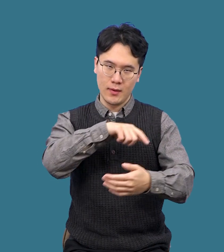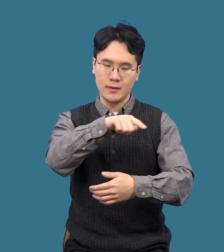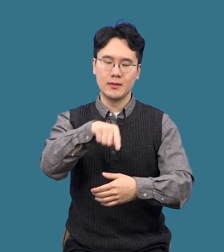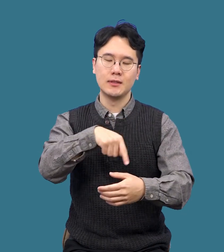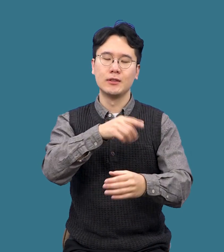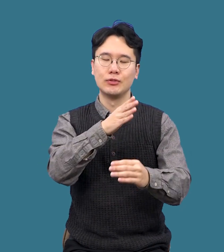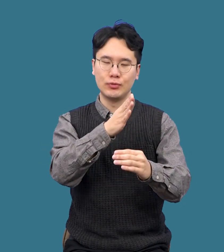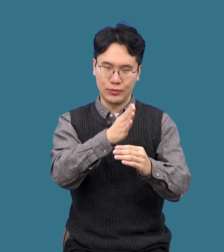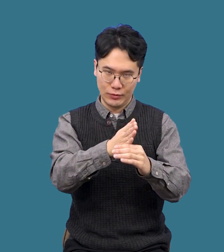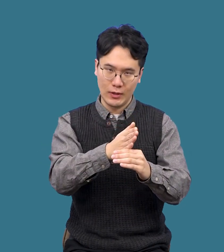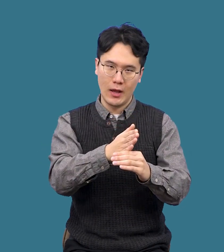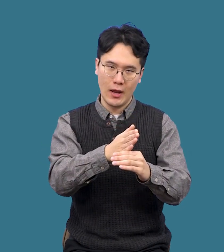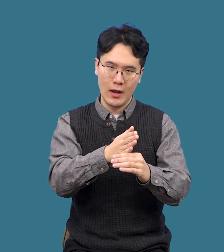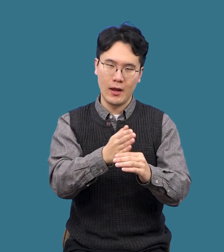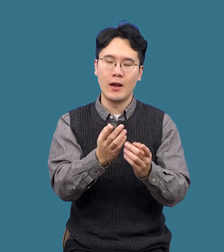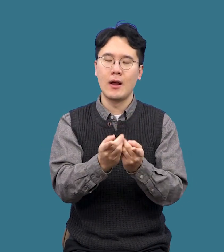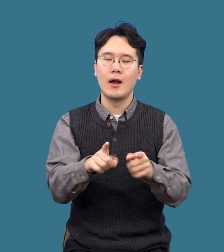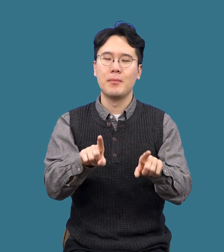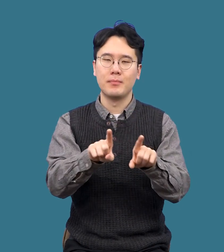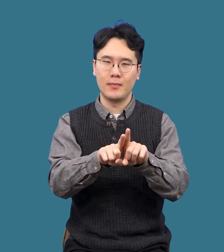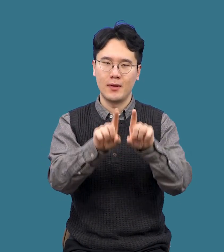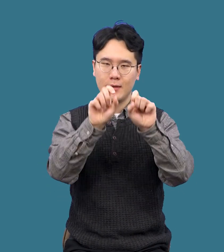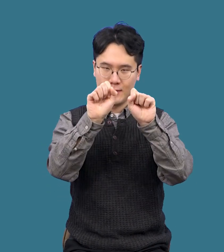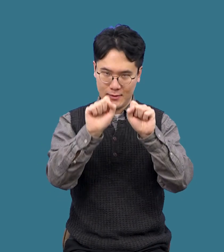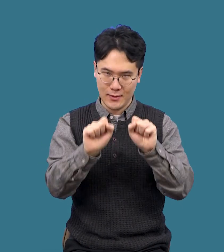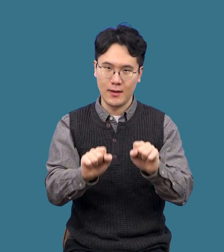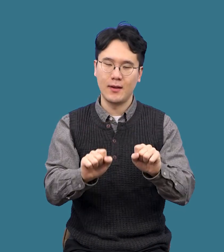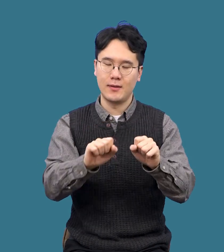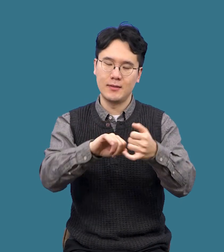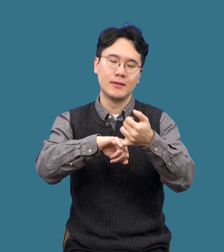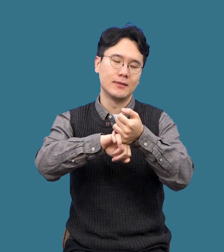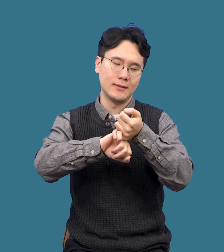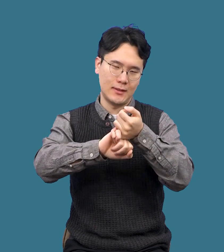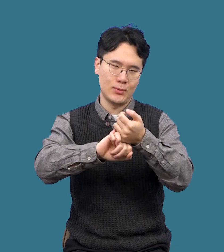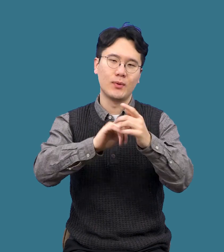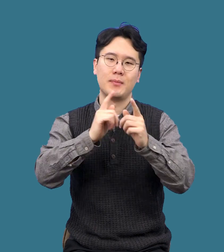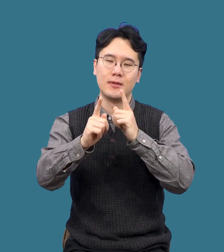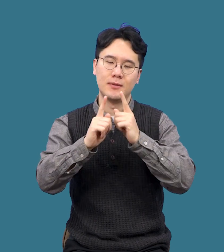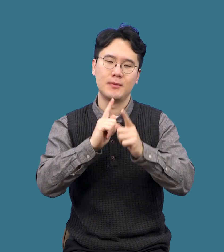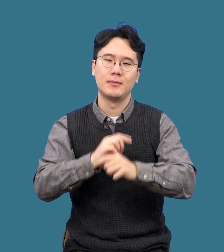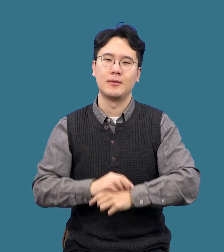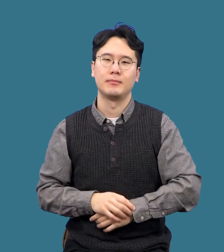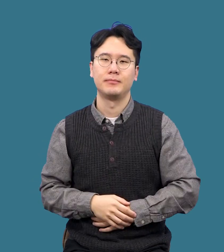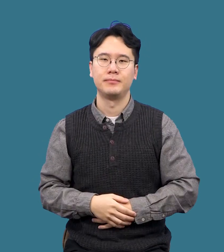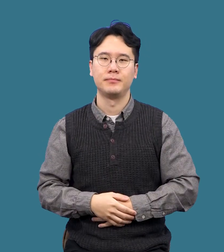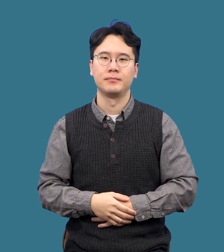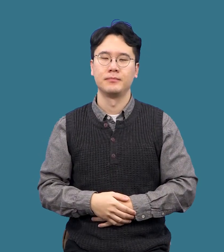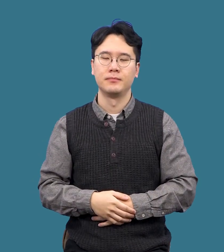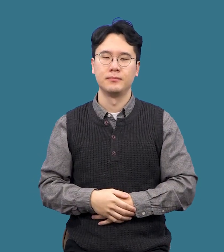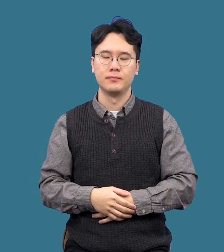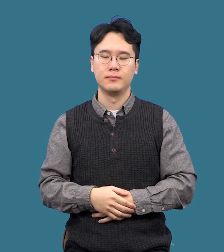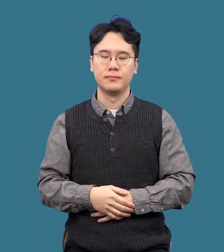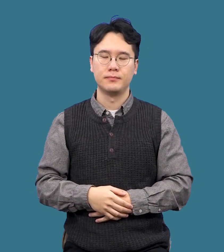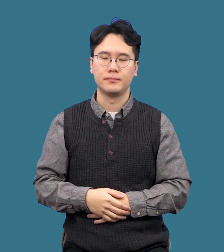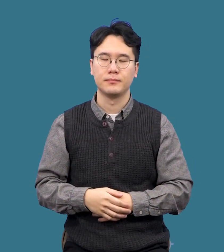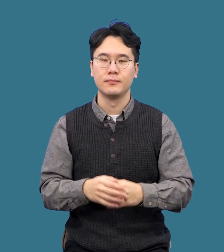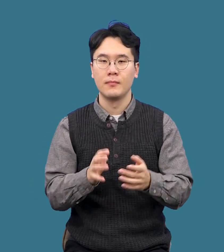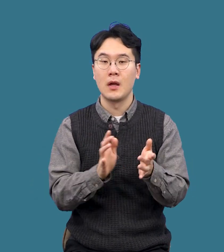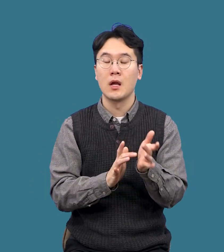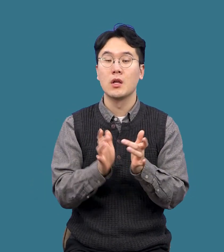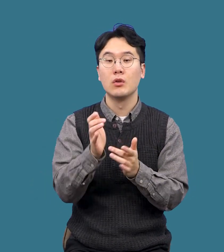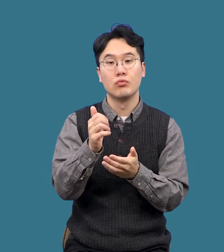가운데, 그들 한복판에 계신다는 약속의 말씀입니다. 역시나 예수님의